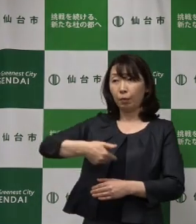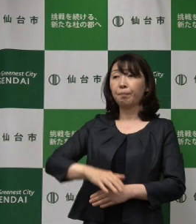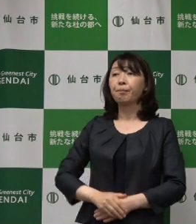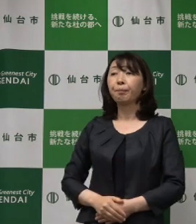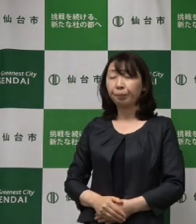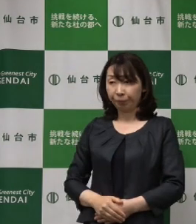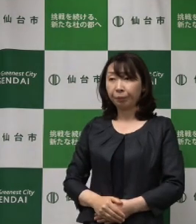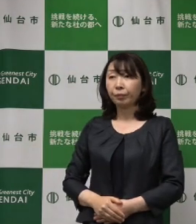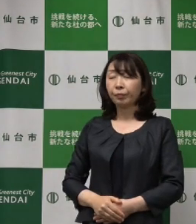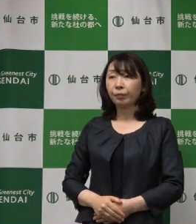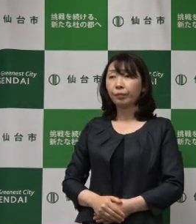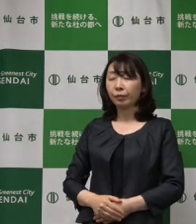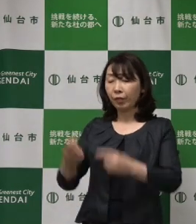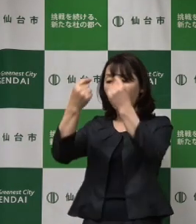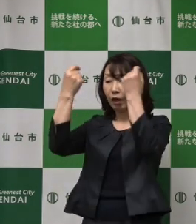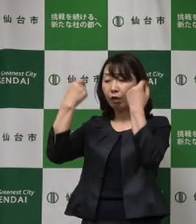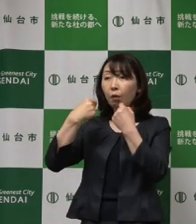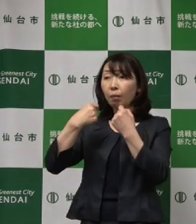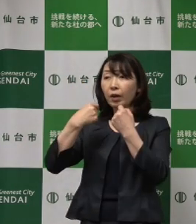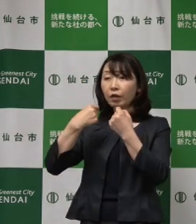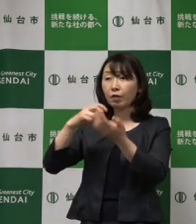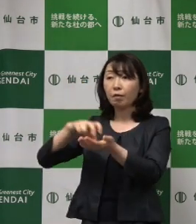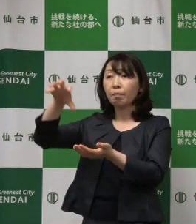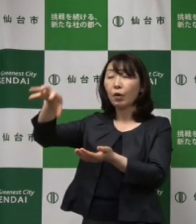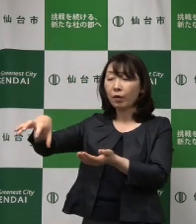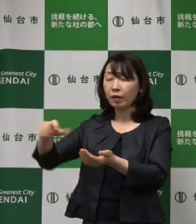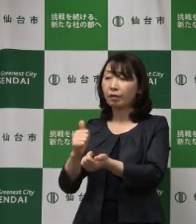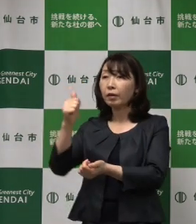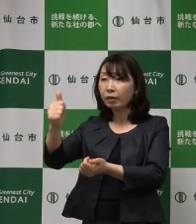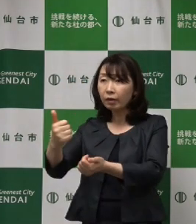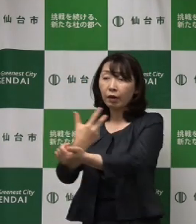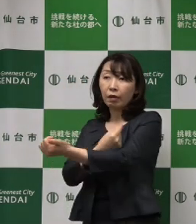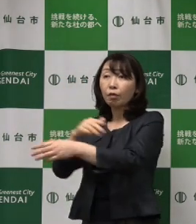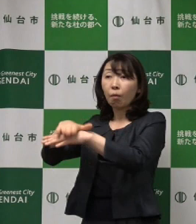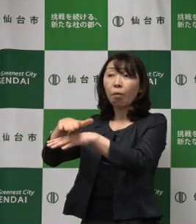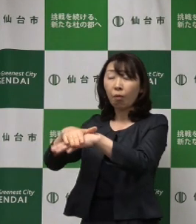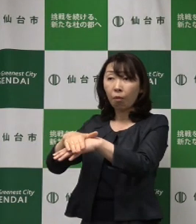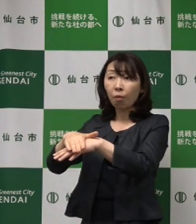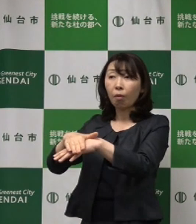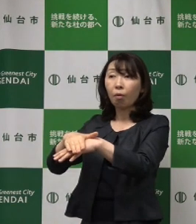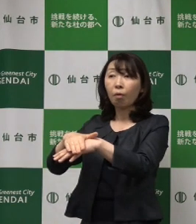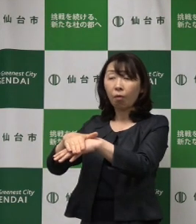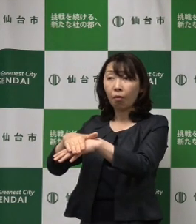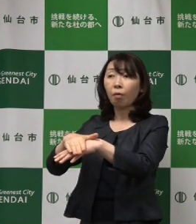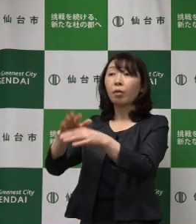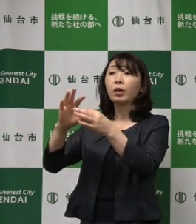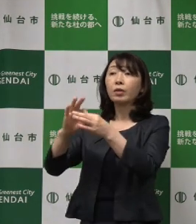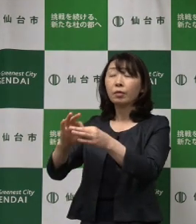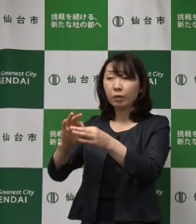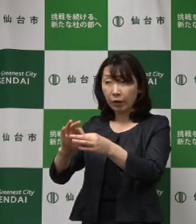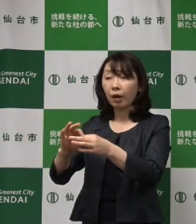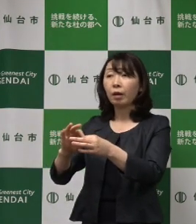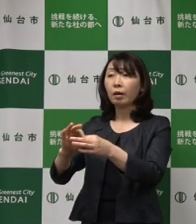個別接種とか、クリニックで接種するわけですけれども、その後もうワクチンの接種がたくさん受け